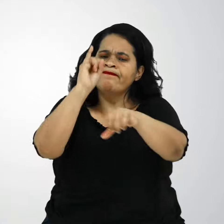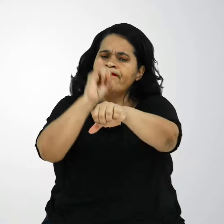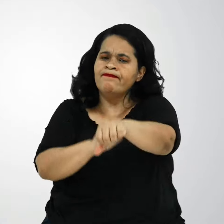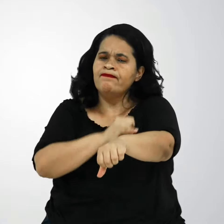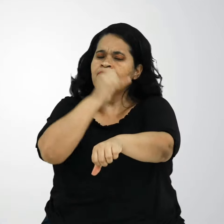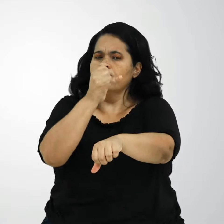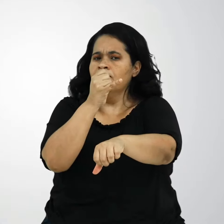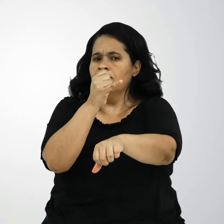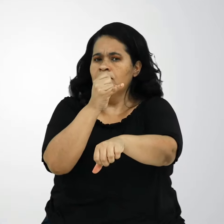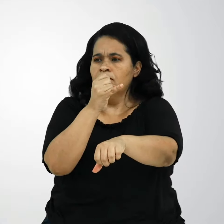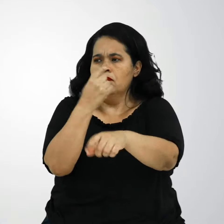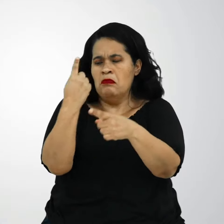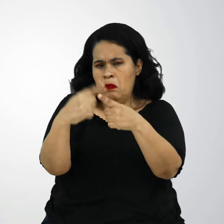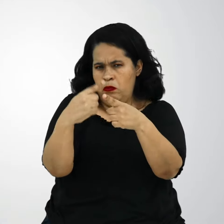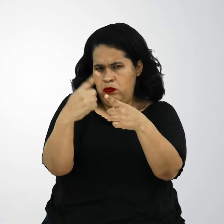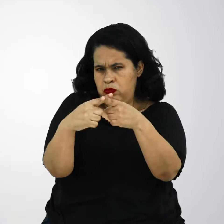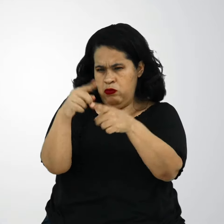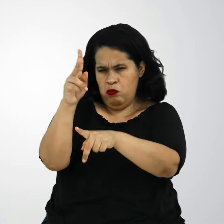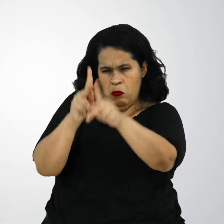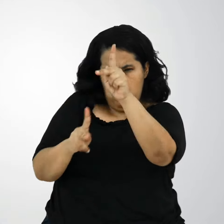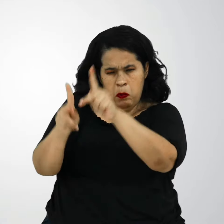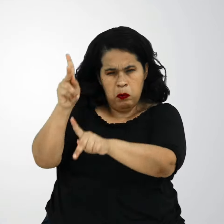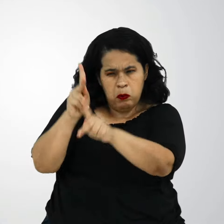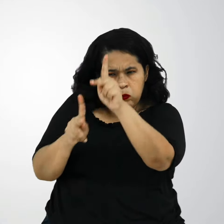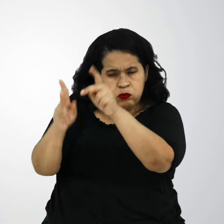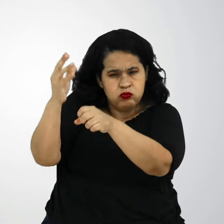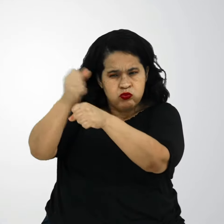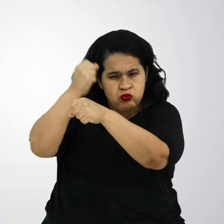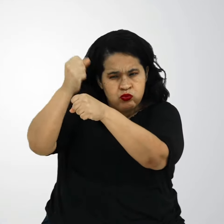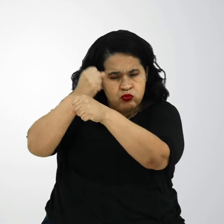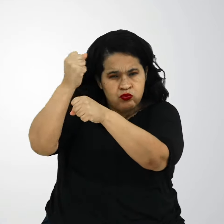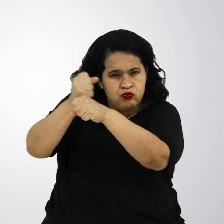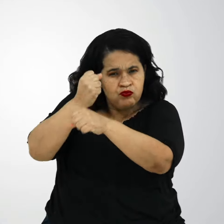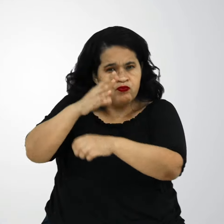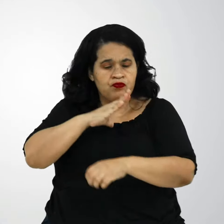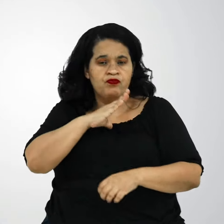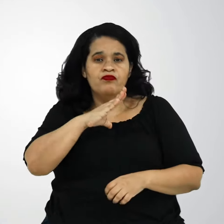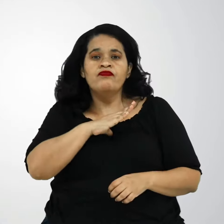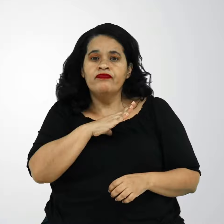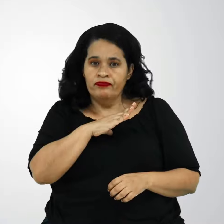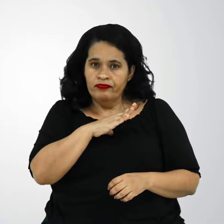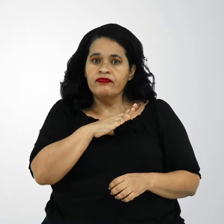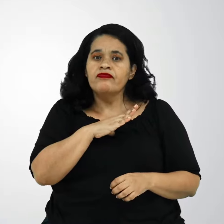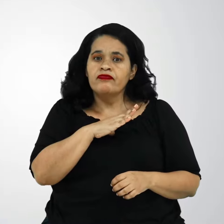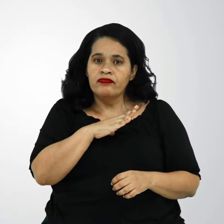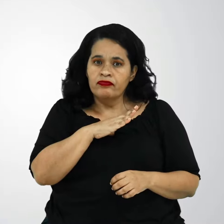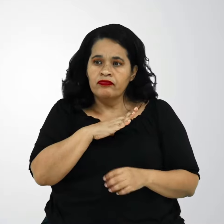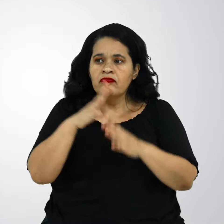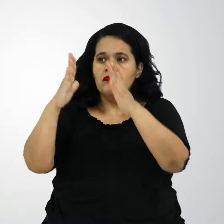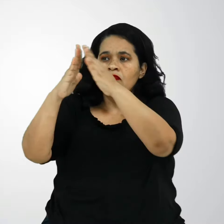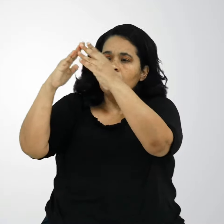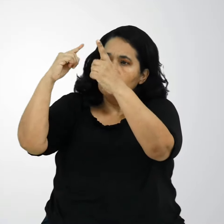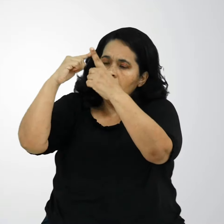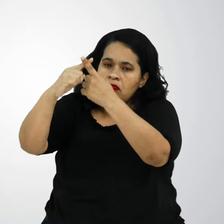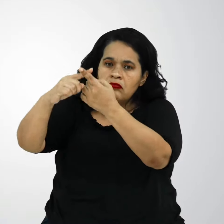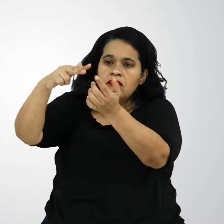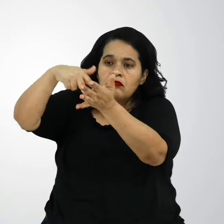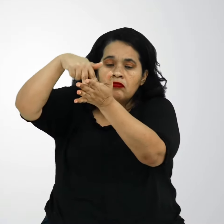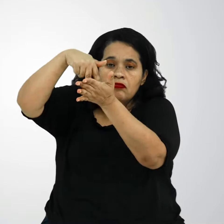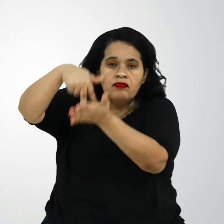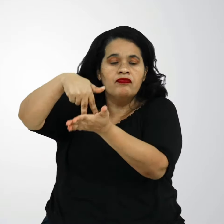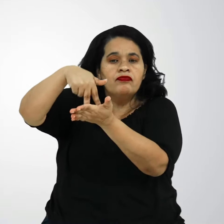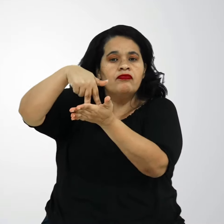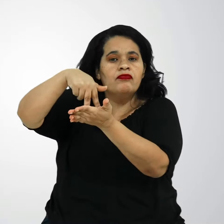do povo reconstruindo as cidades, sobretudo com Zorobabel, que reconstrói o templo, está reedificando e